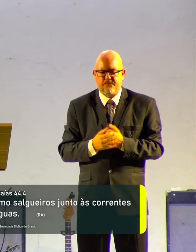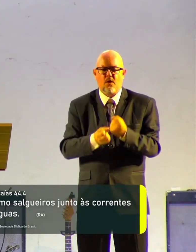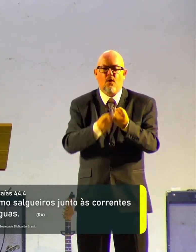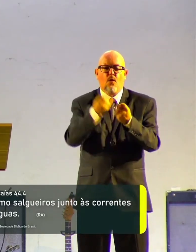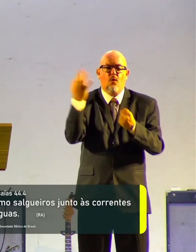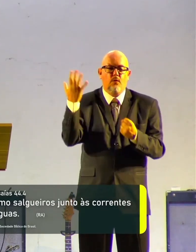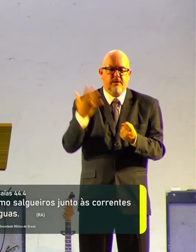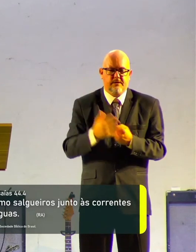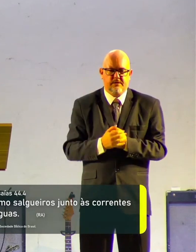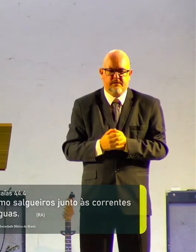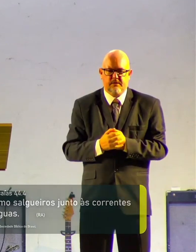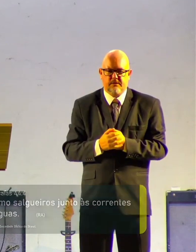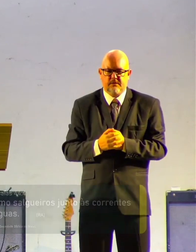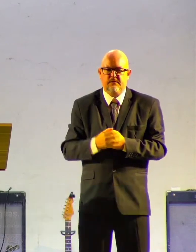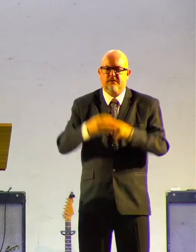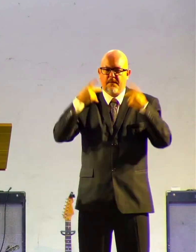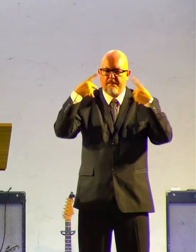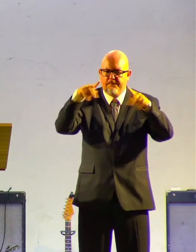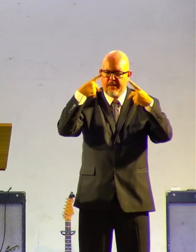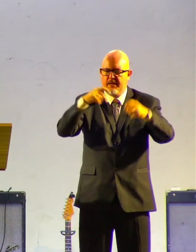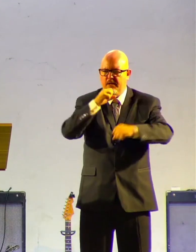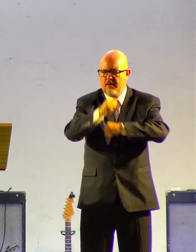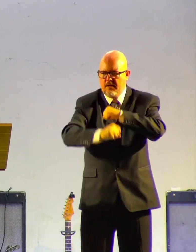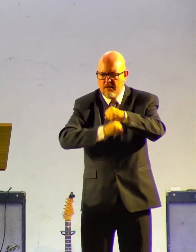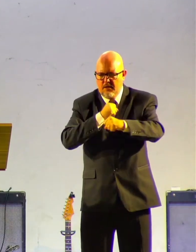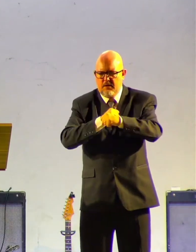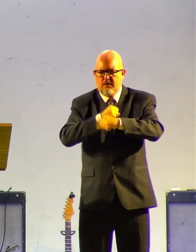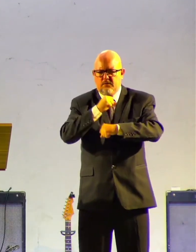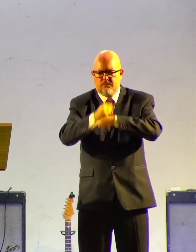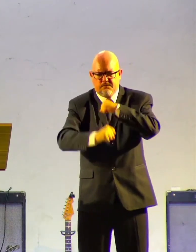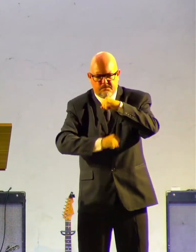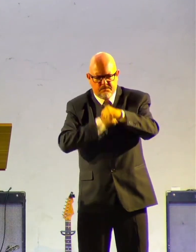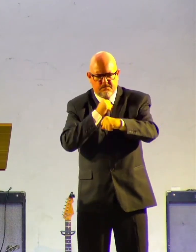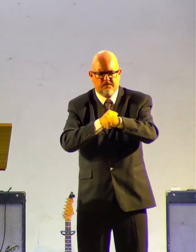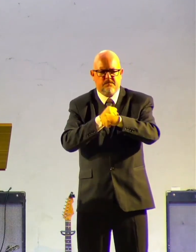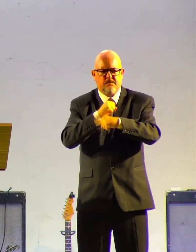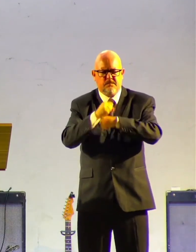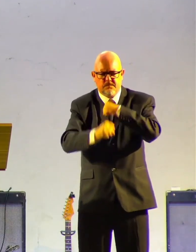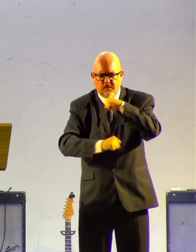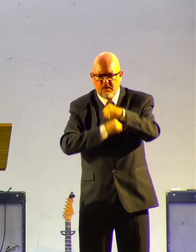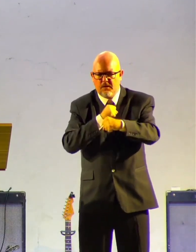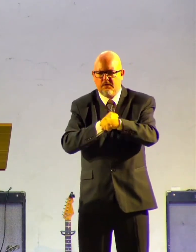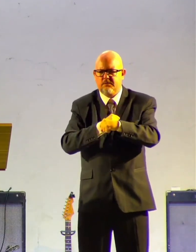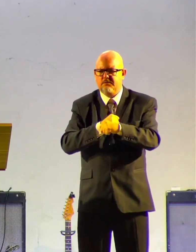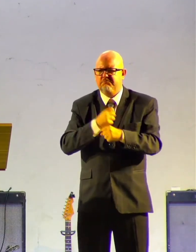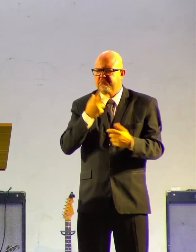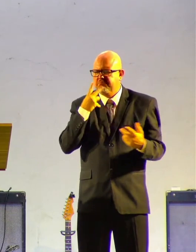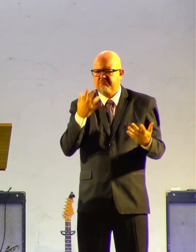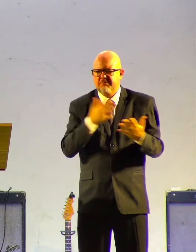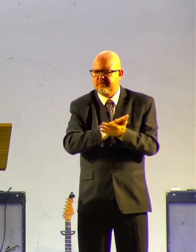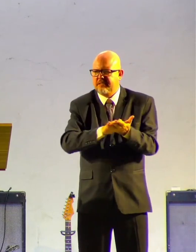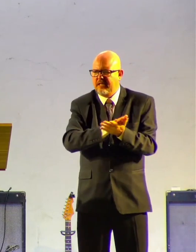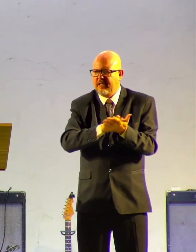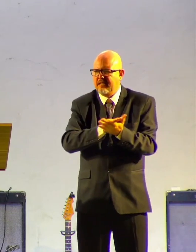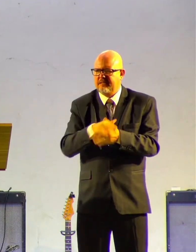Quantas vezes, queridos, pregamos anos e anos, sem ver o impacto do Evangelho.